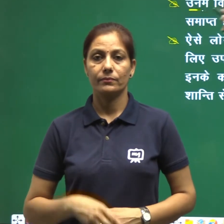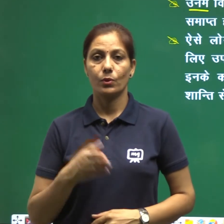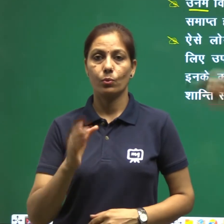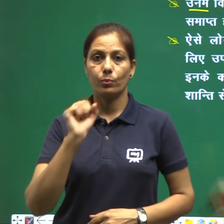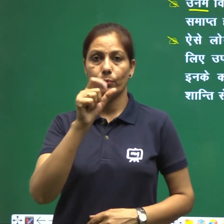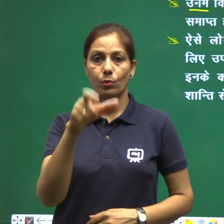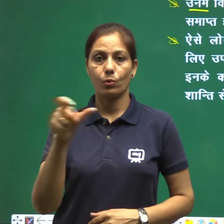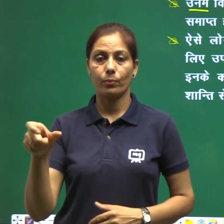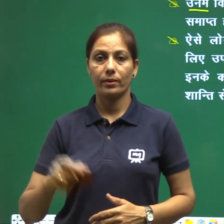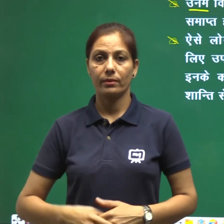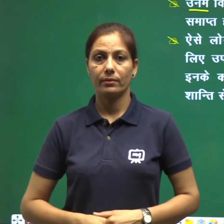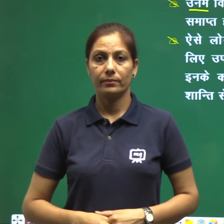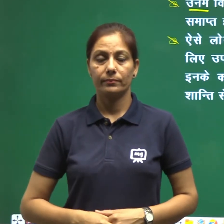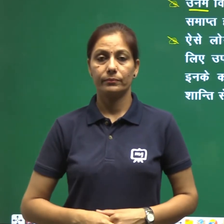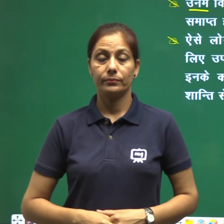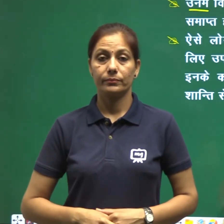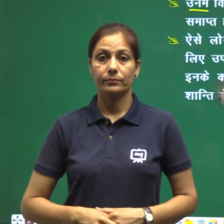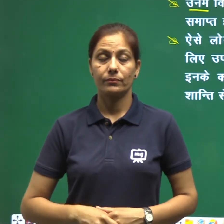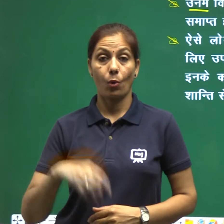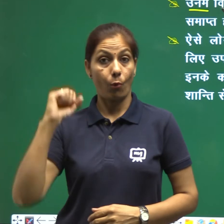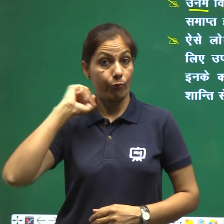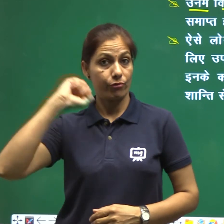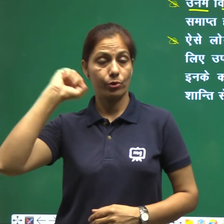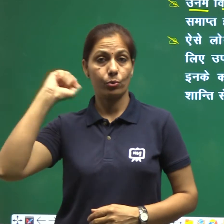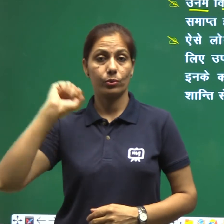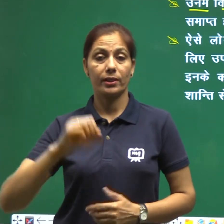उनमें विरोध करने का भाव